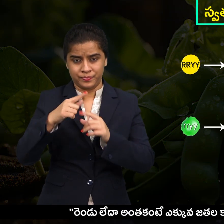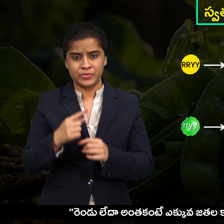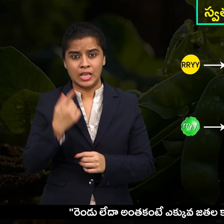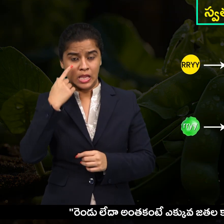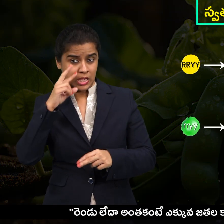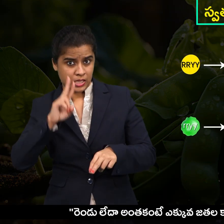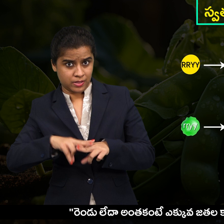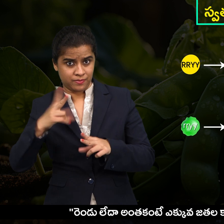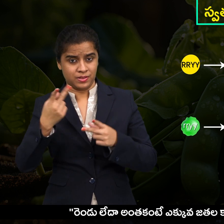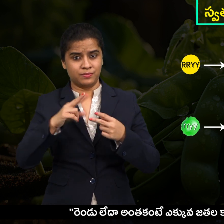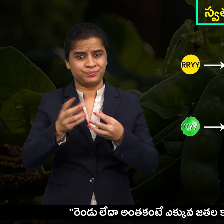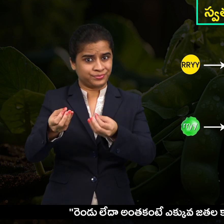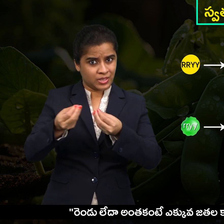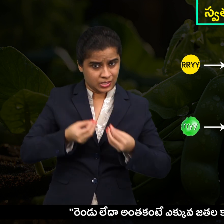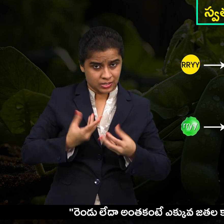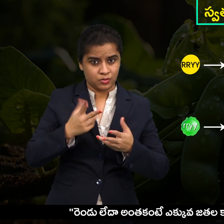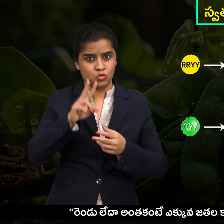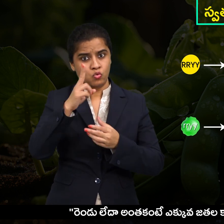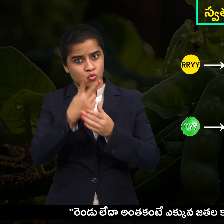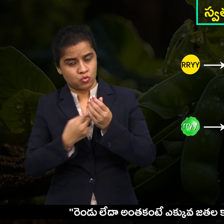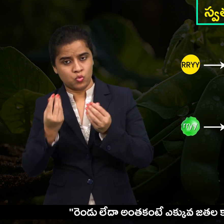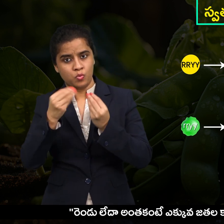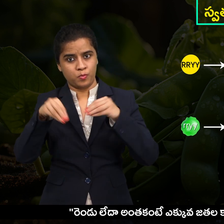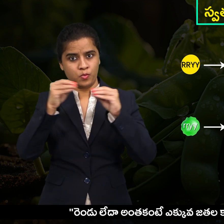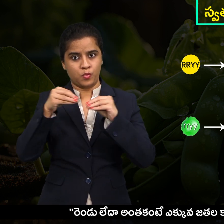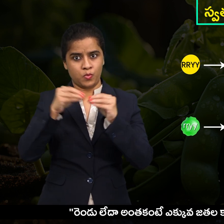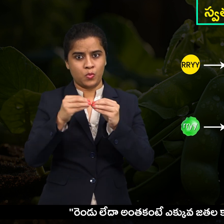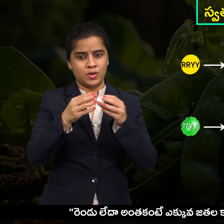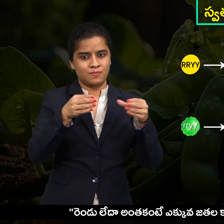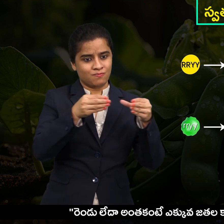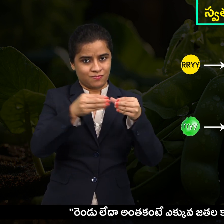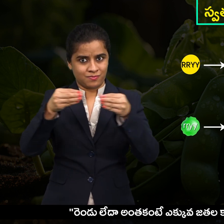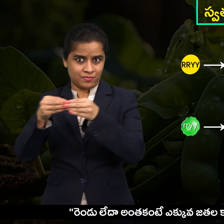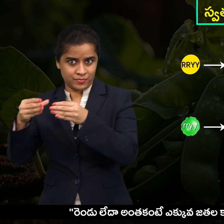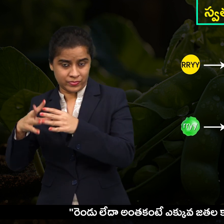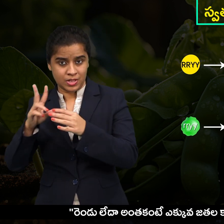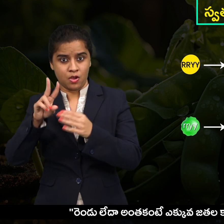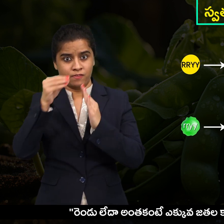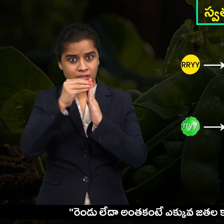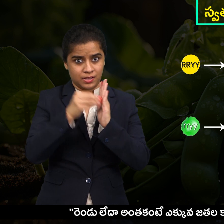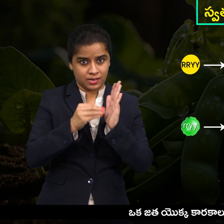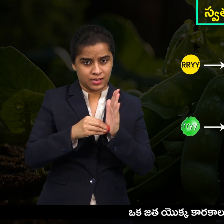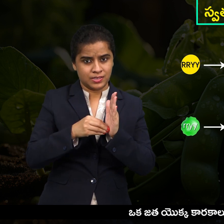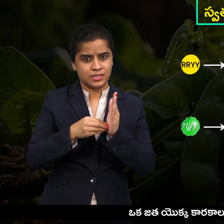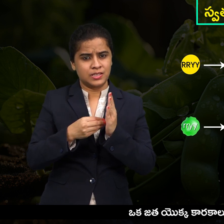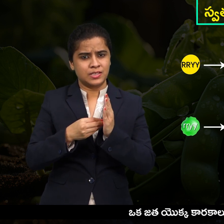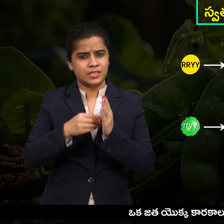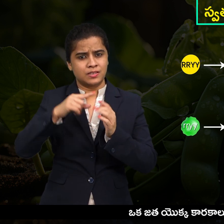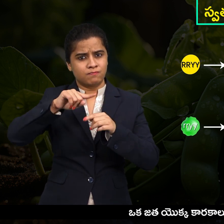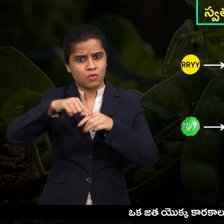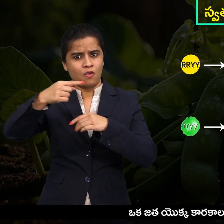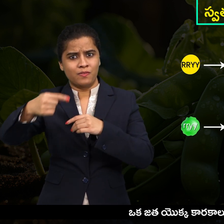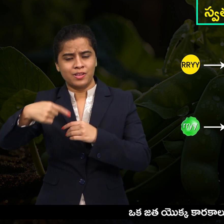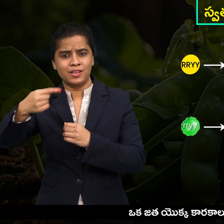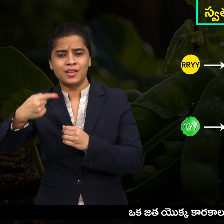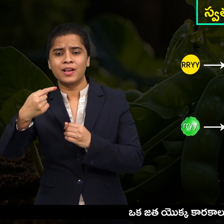2 లేదా అంతకంటే ఎక్కువ జతల కారకాలు ఏకకాలంలో వారసత్వంగా వచ్చినట్లయితే ఒక జత యొక్క కారకాలు